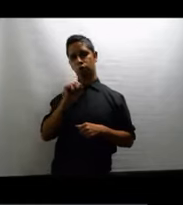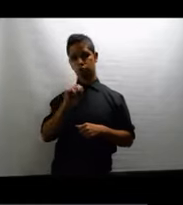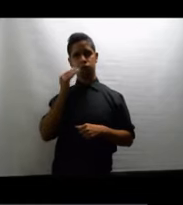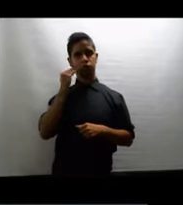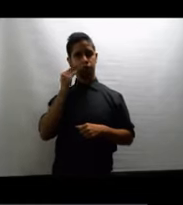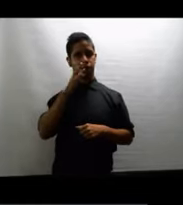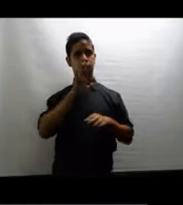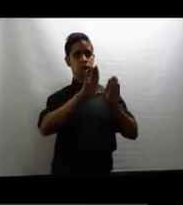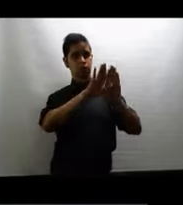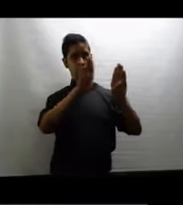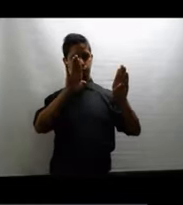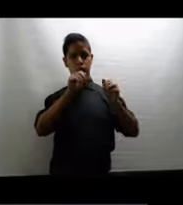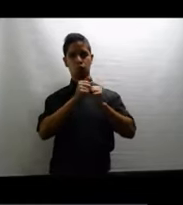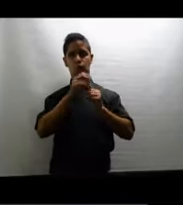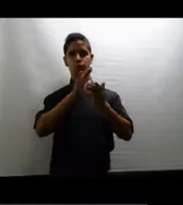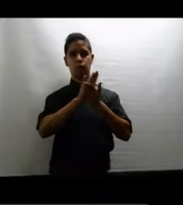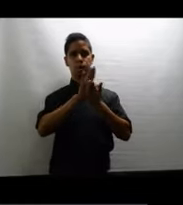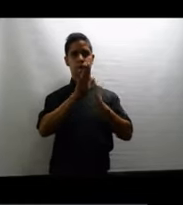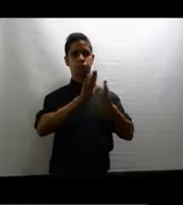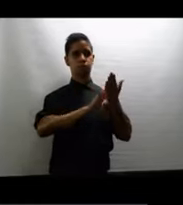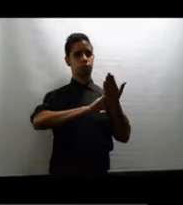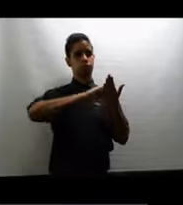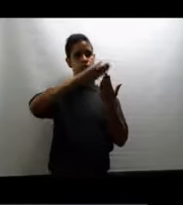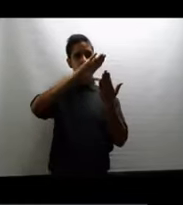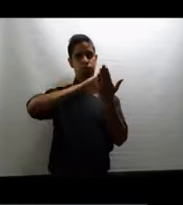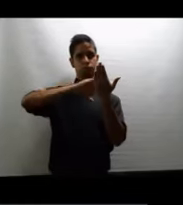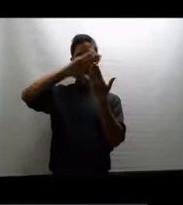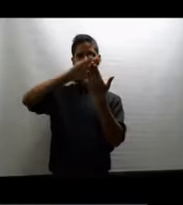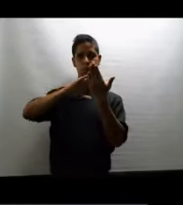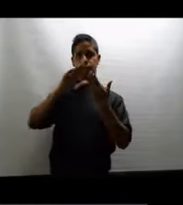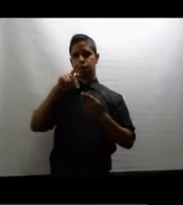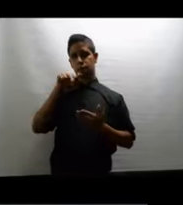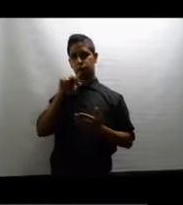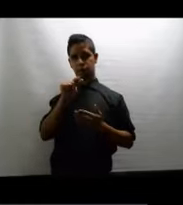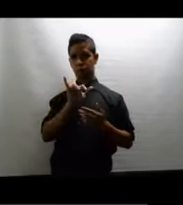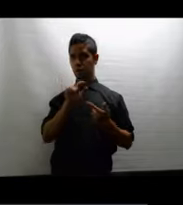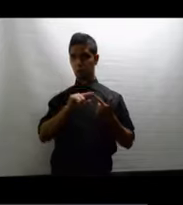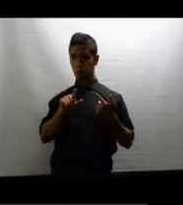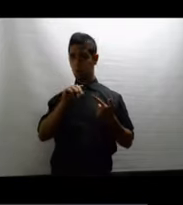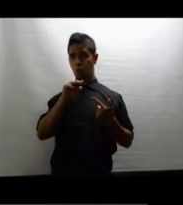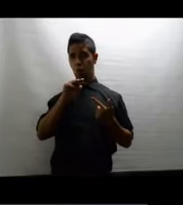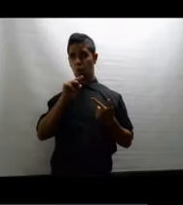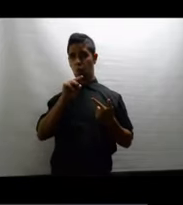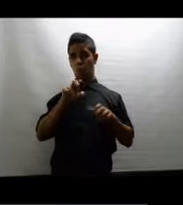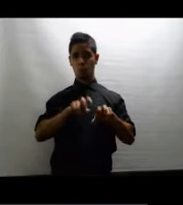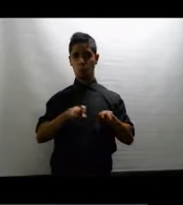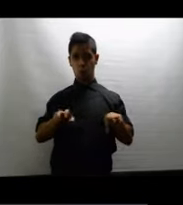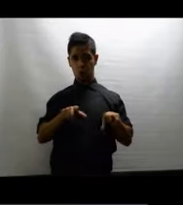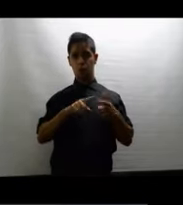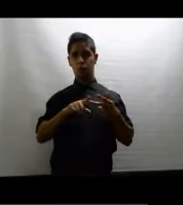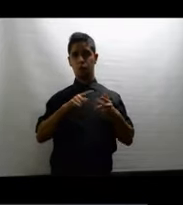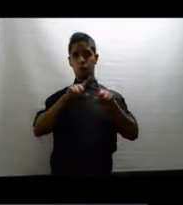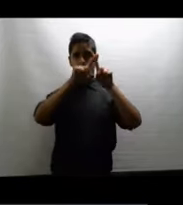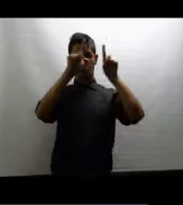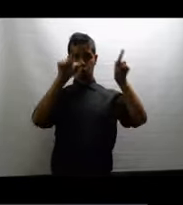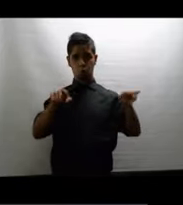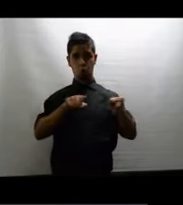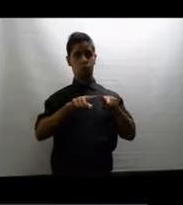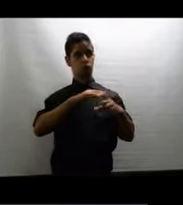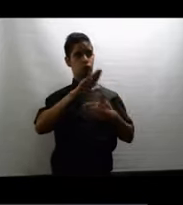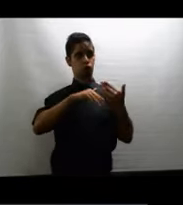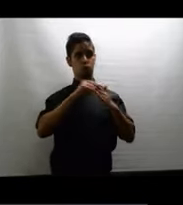con empapelados de pana, los muebles, los cuadros. Entonces siempre estaban en